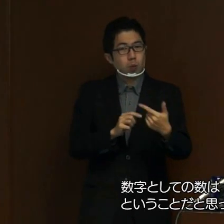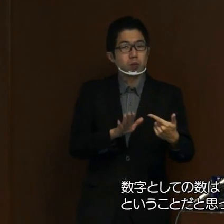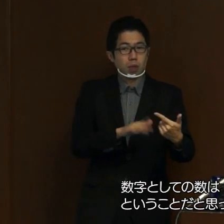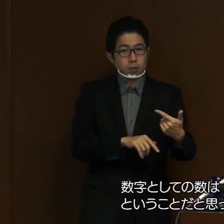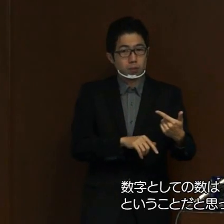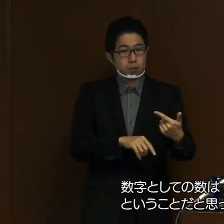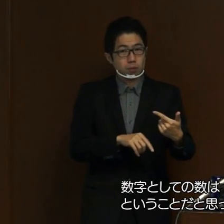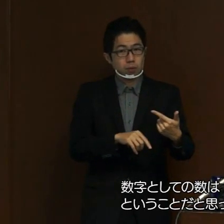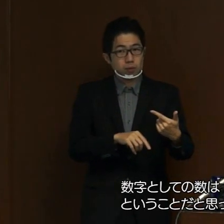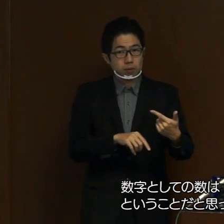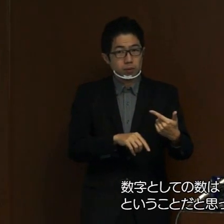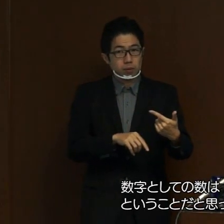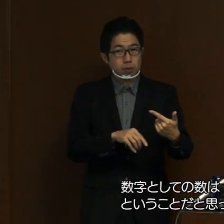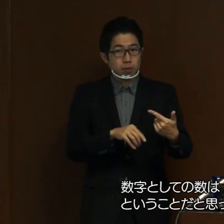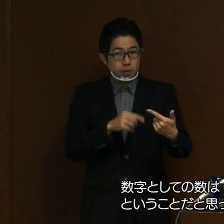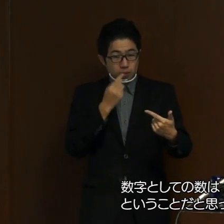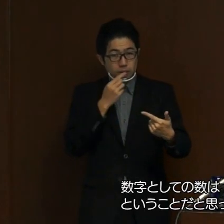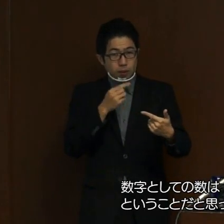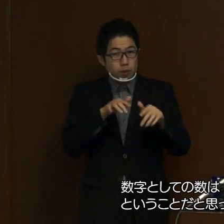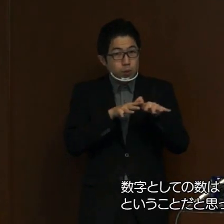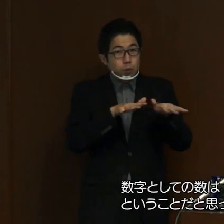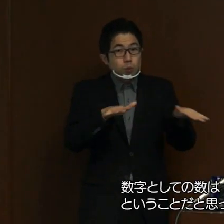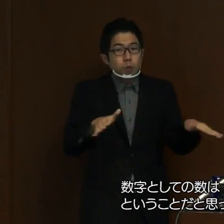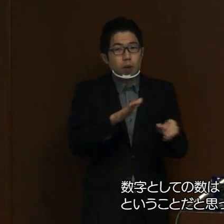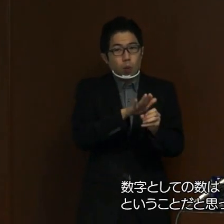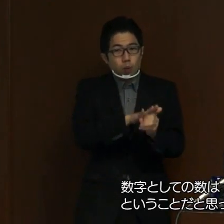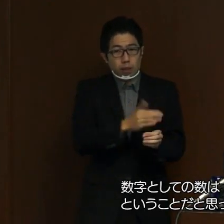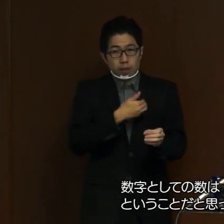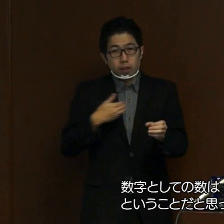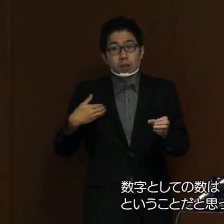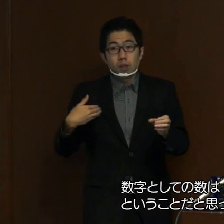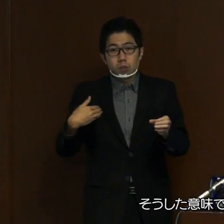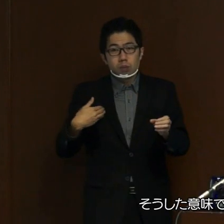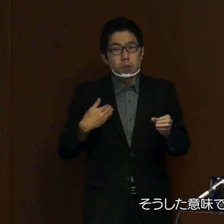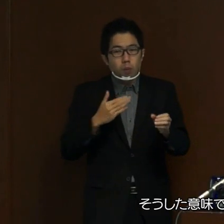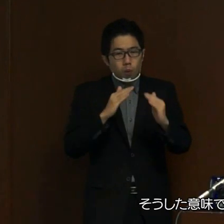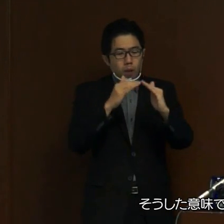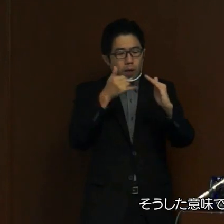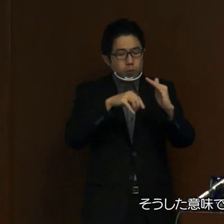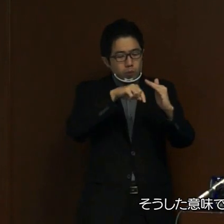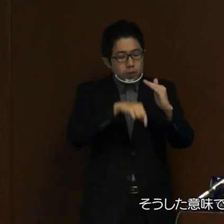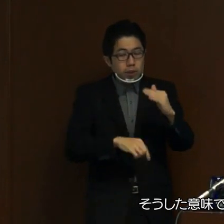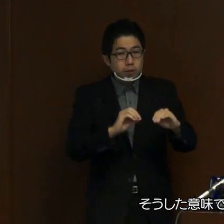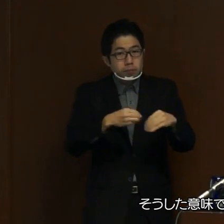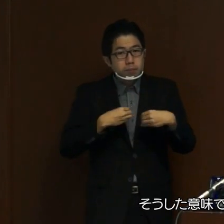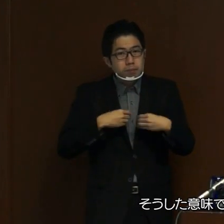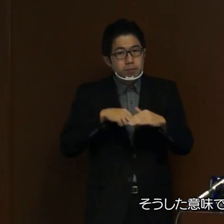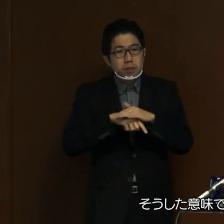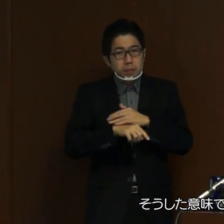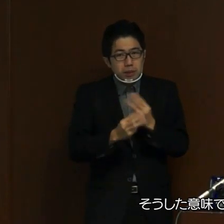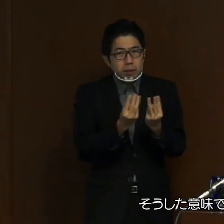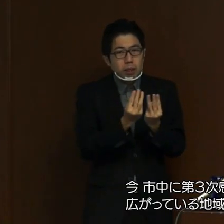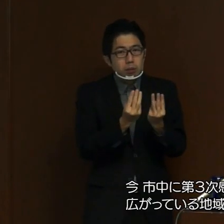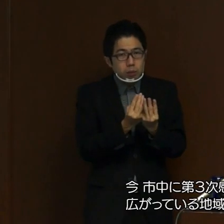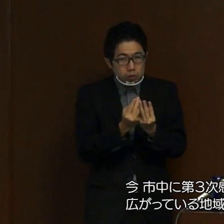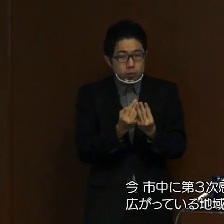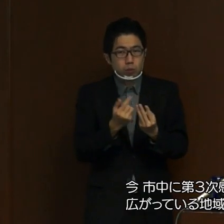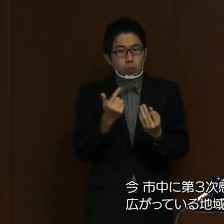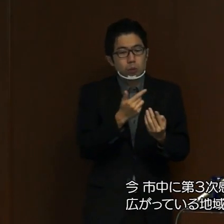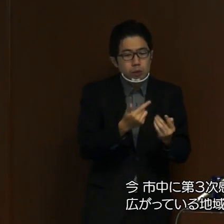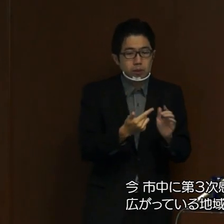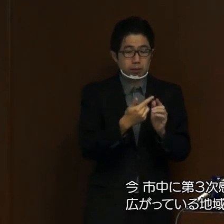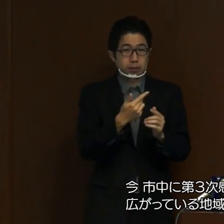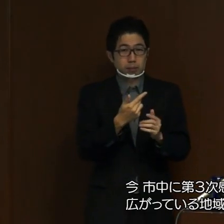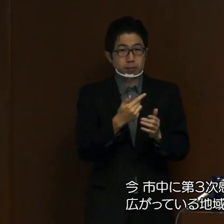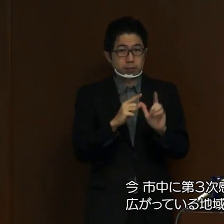ての数は大きく出てしまうということだと思っております。そうした意味で、我々とすると今非常